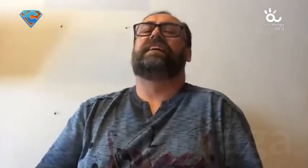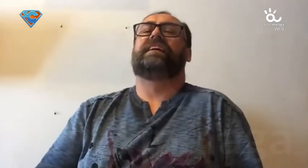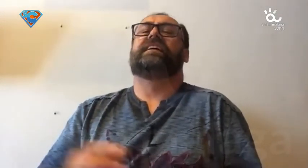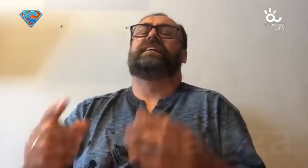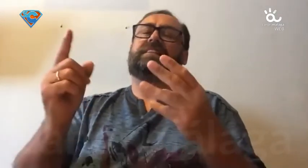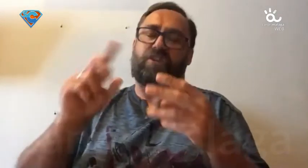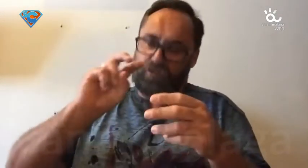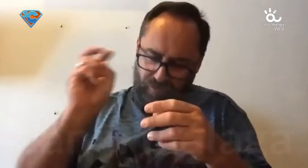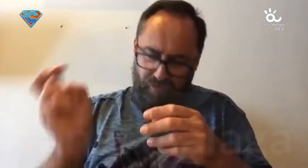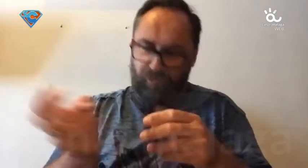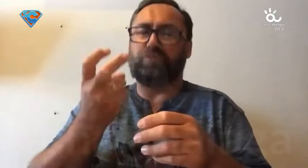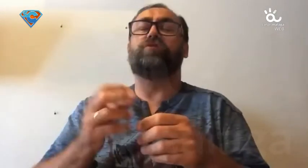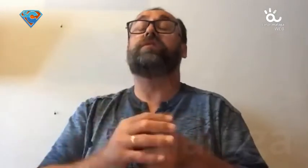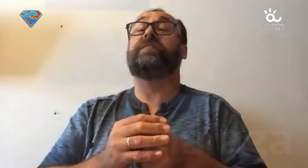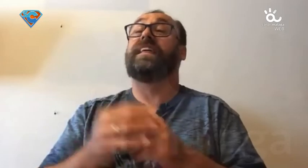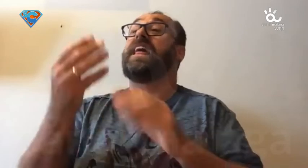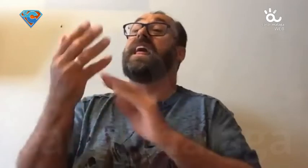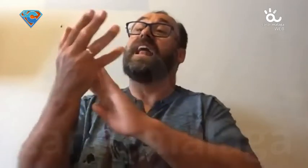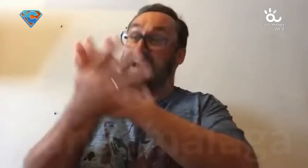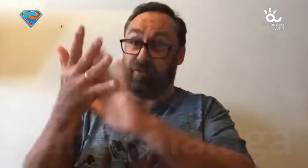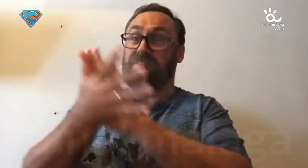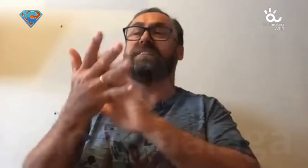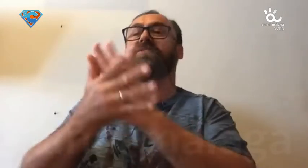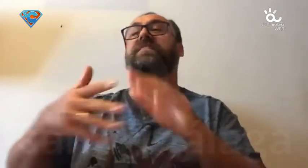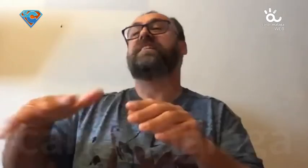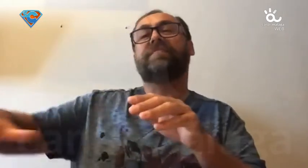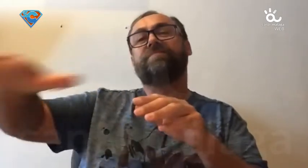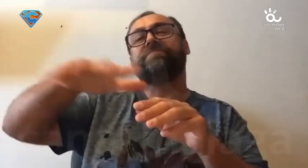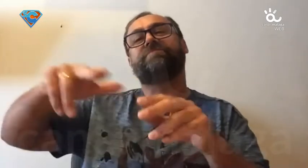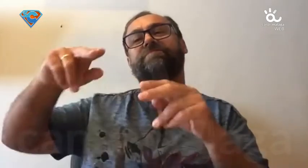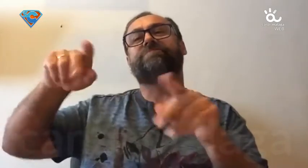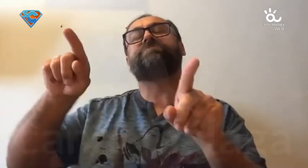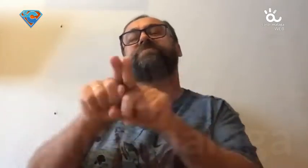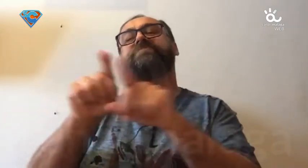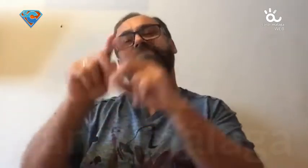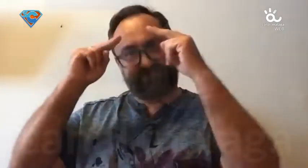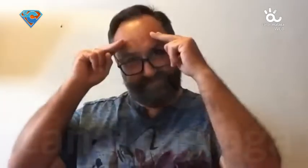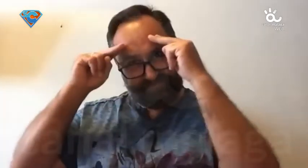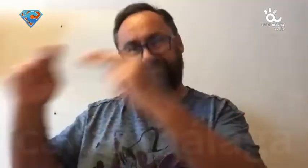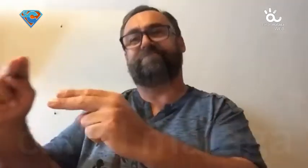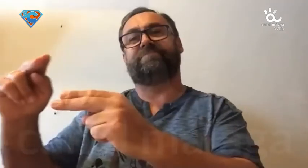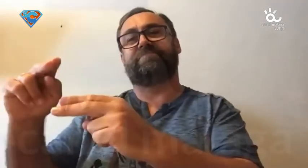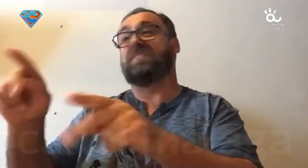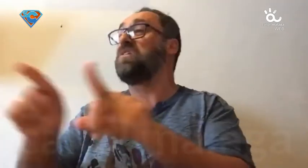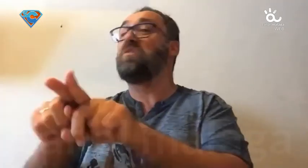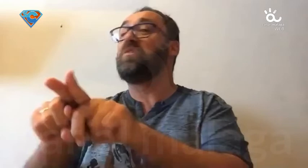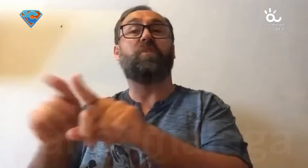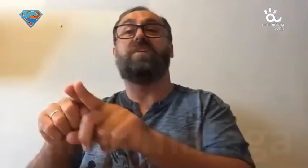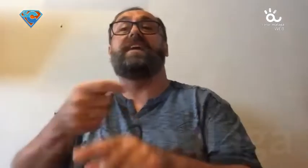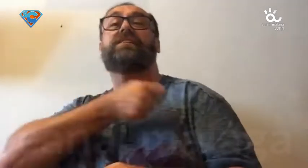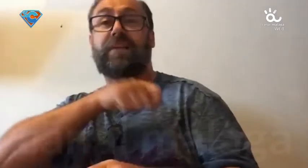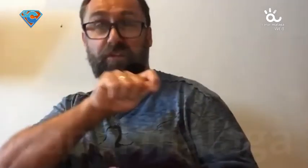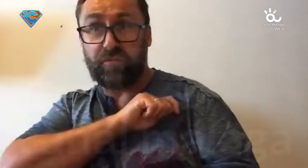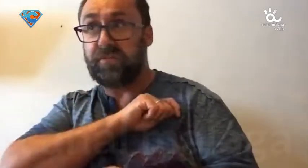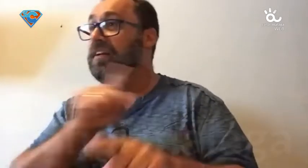pueden comunicar con una persona sorda. Y otra parte, la lengua de signos, como en